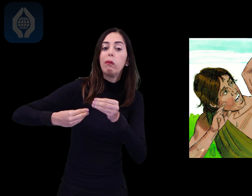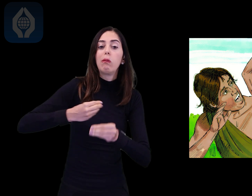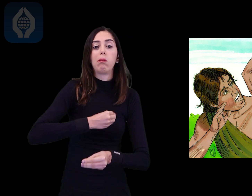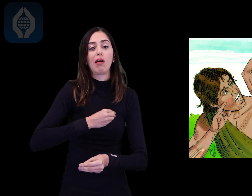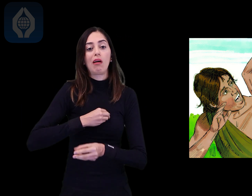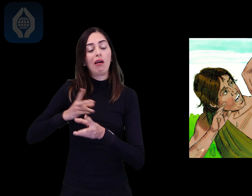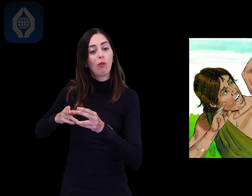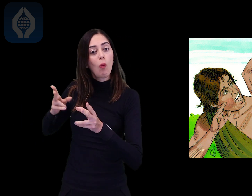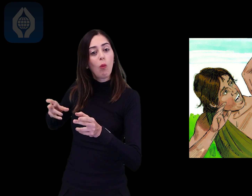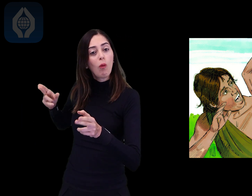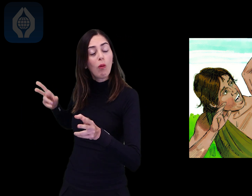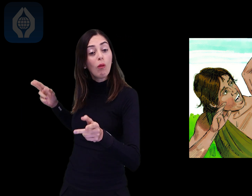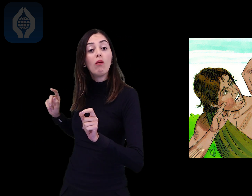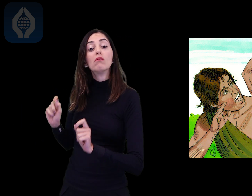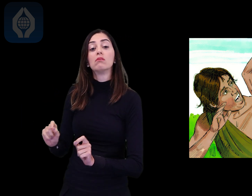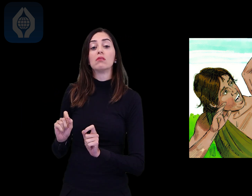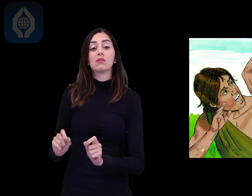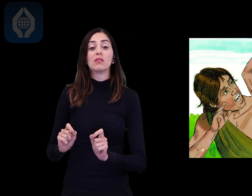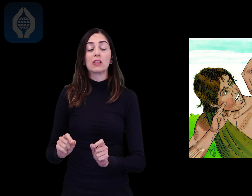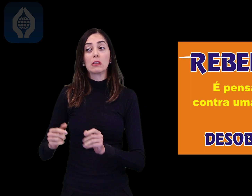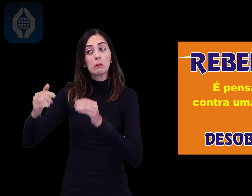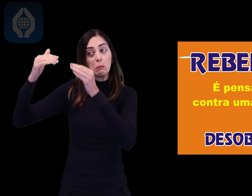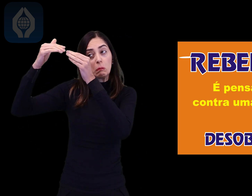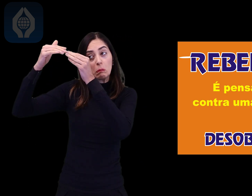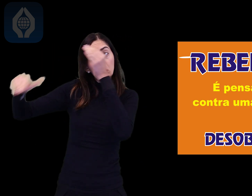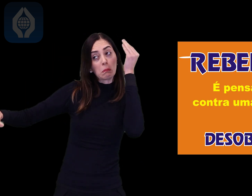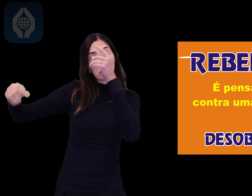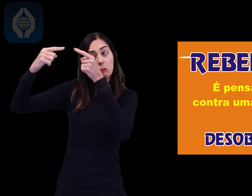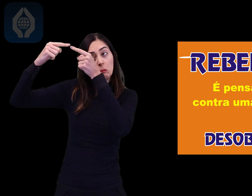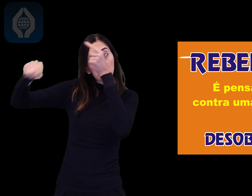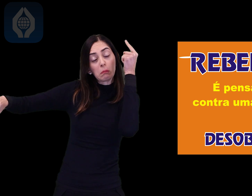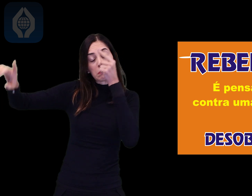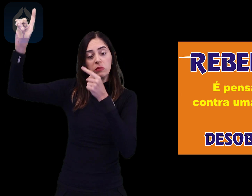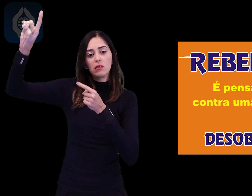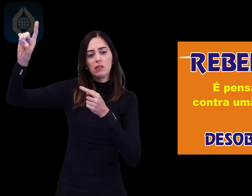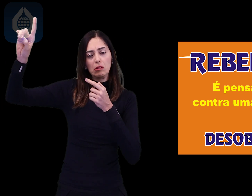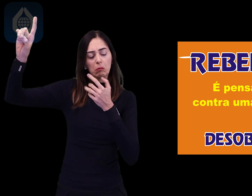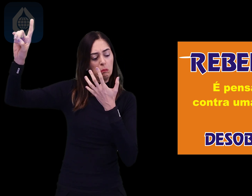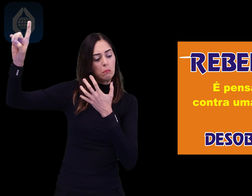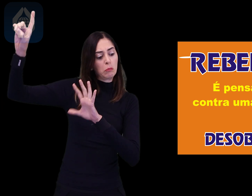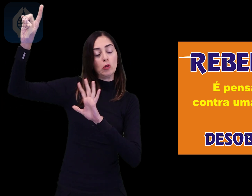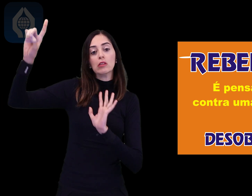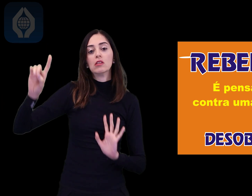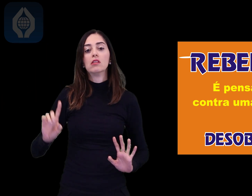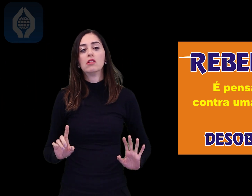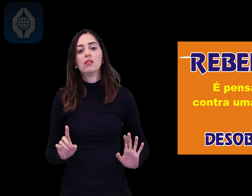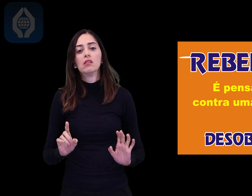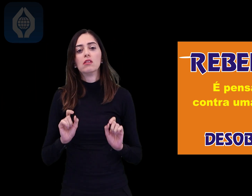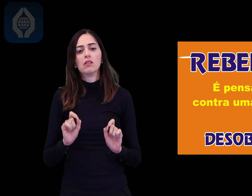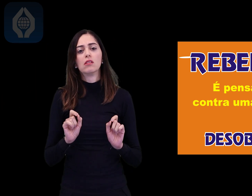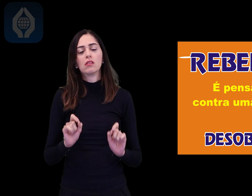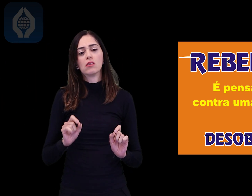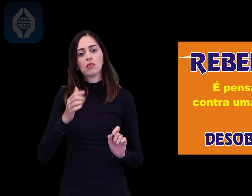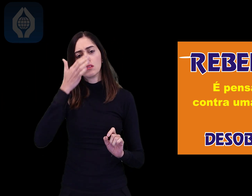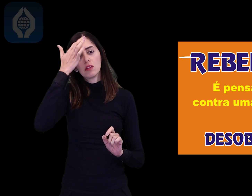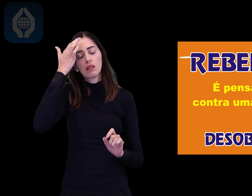recusavam deliberadamente concordar com Deus. Compare. Não só as pessoas do tempo de Noé eram descendentes de